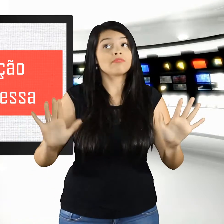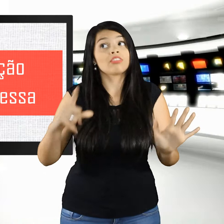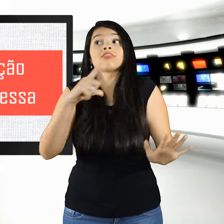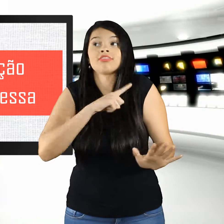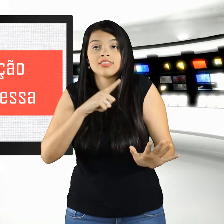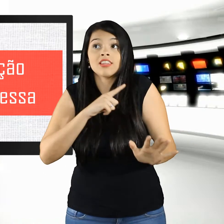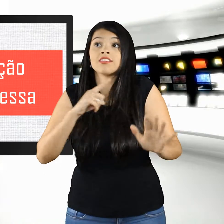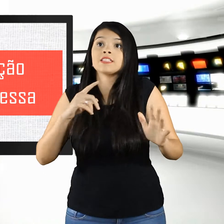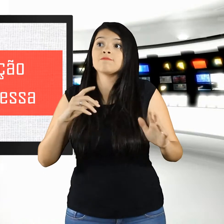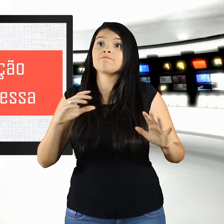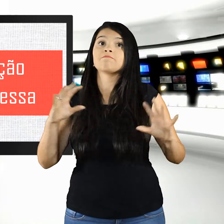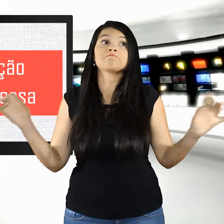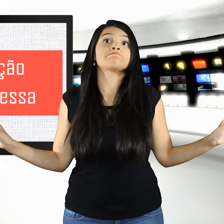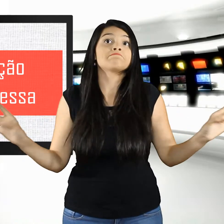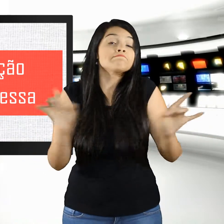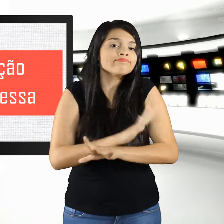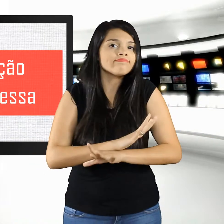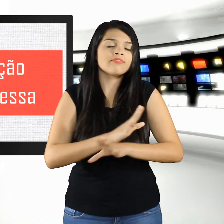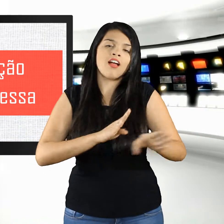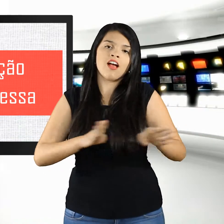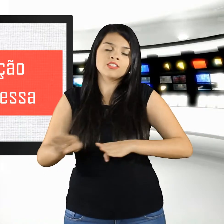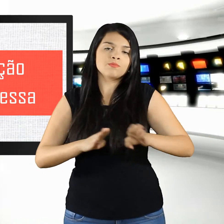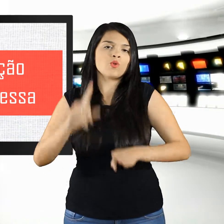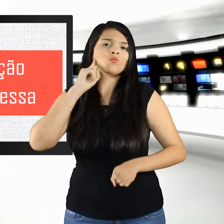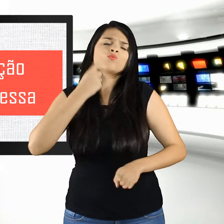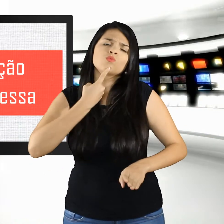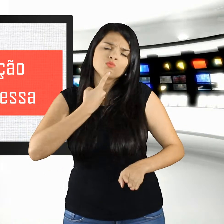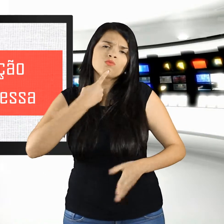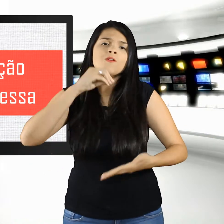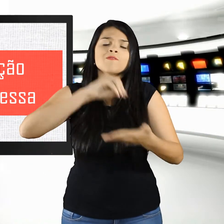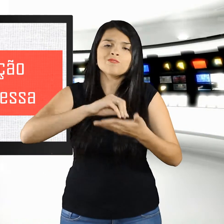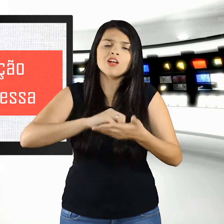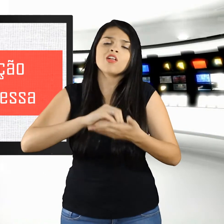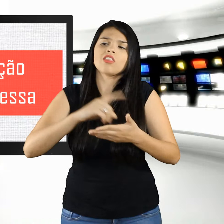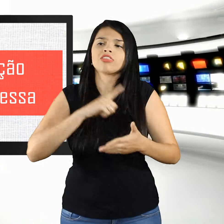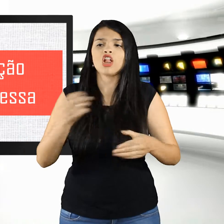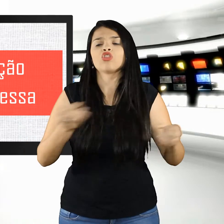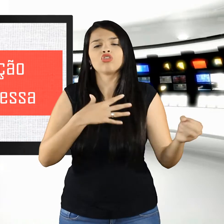plena garantia dos direitos à acessibilidade dos surdos ainda depende da implementação de mais medidas, afirma.